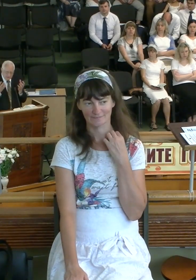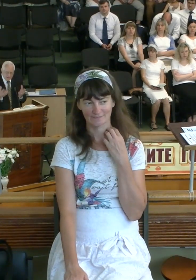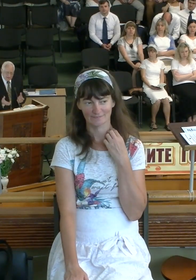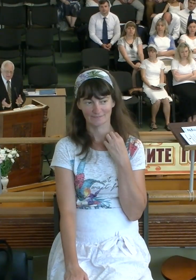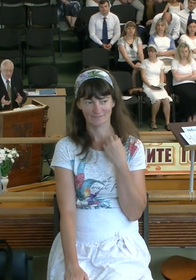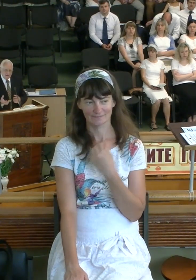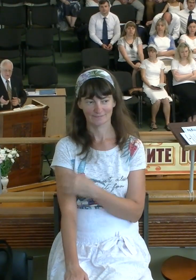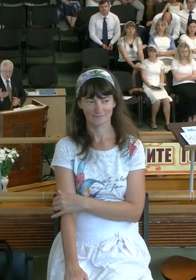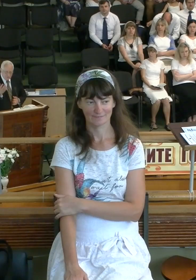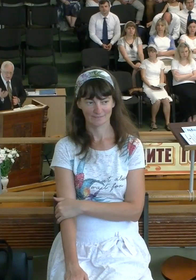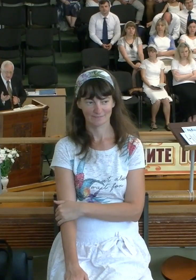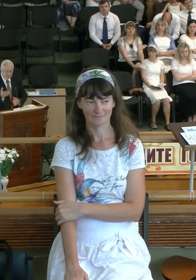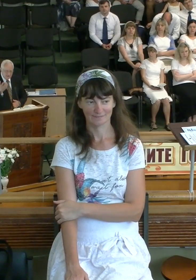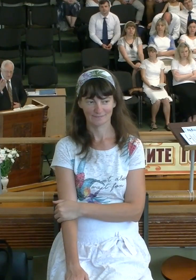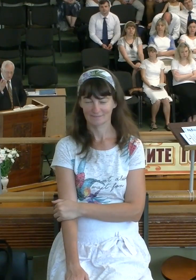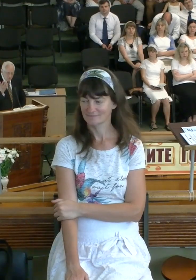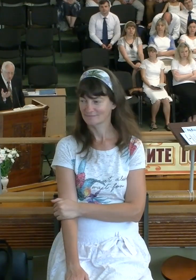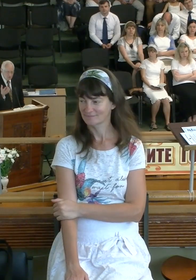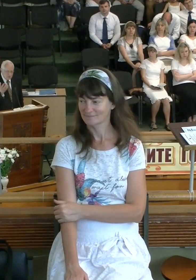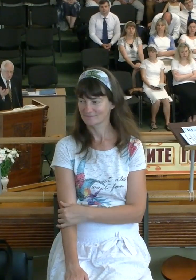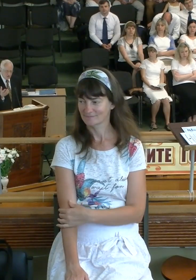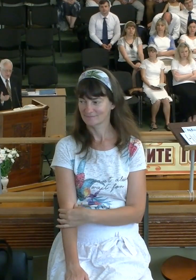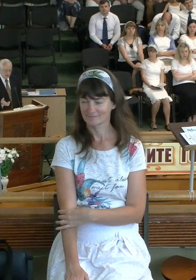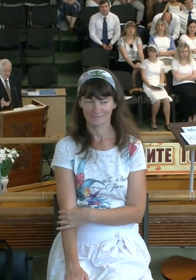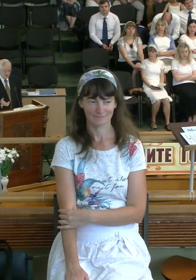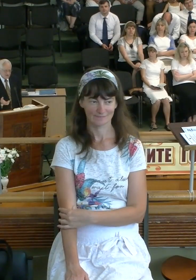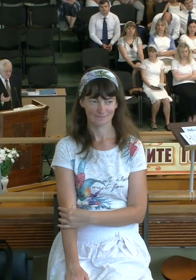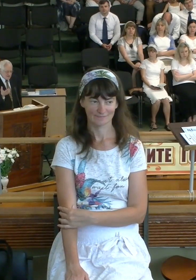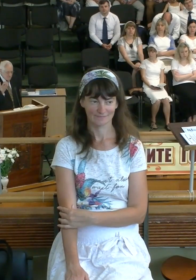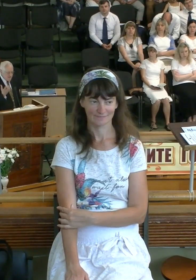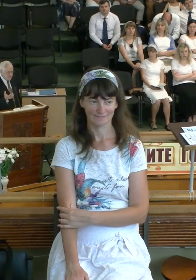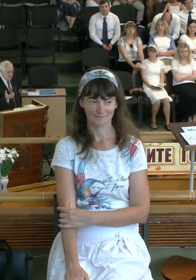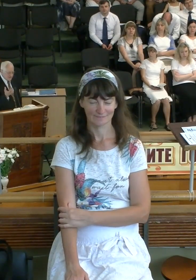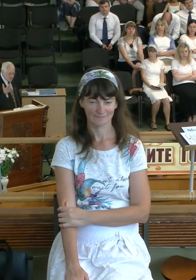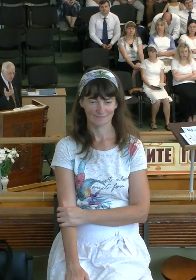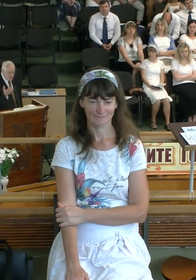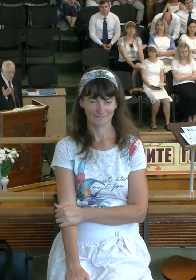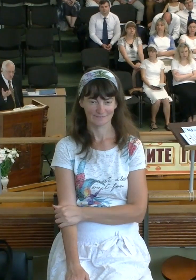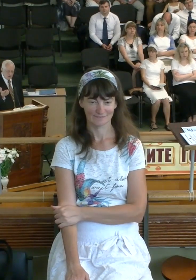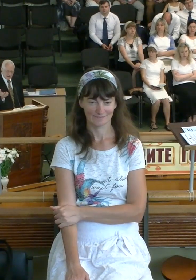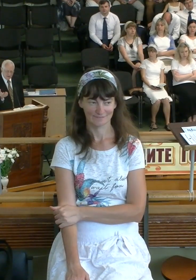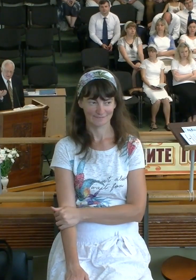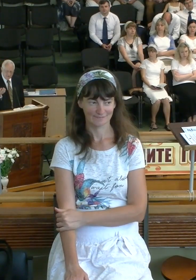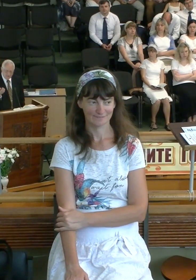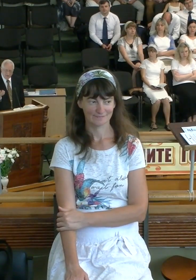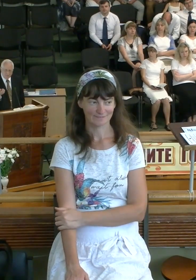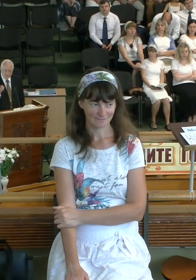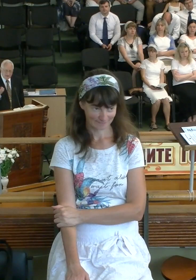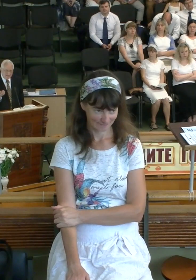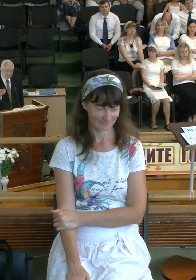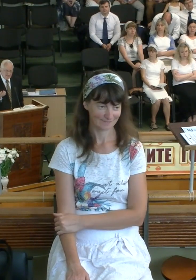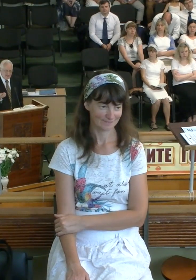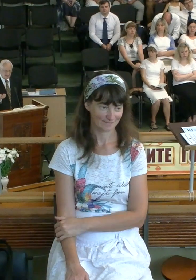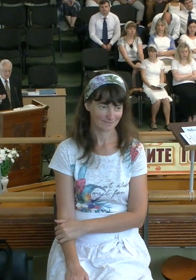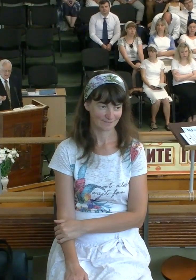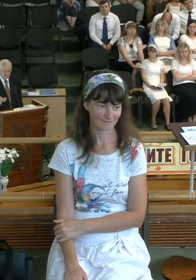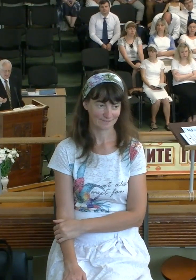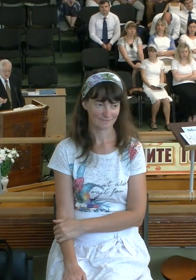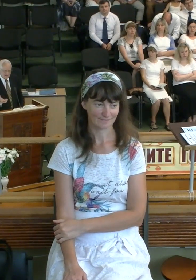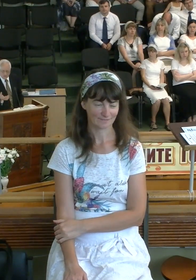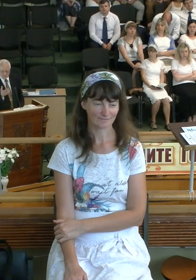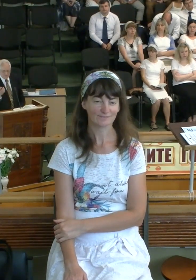человек определит, что мы другого духа, что мы имеем Святого Духа. Определить или